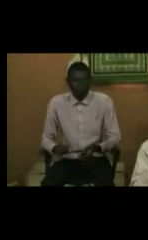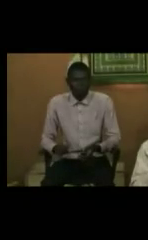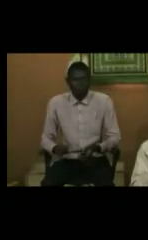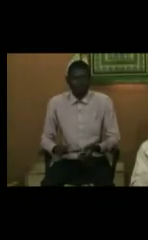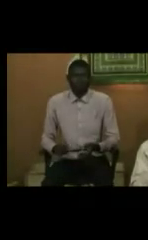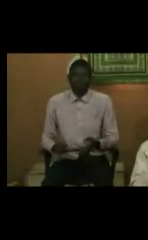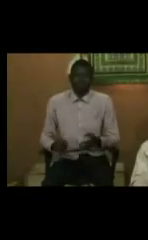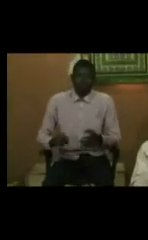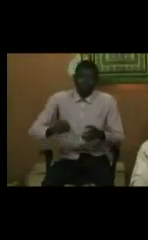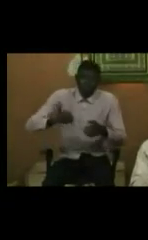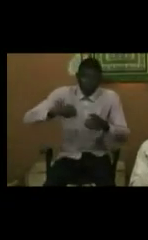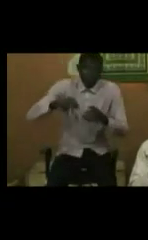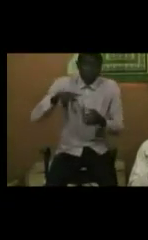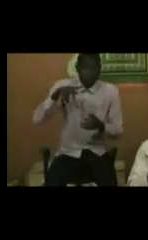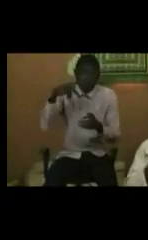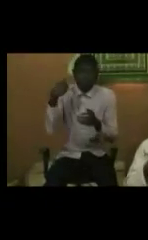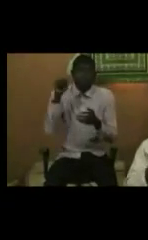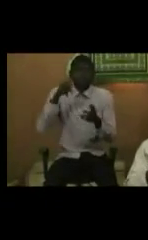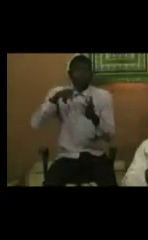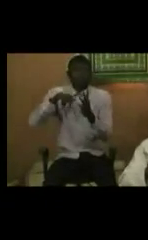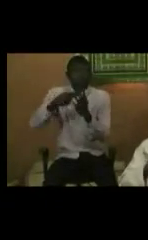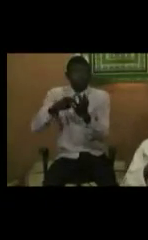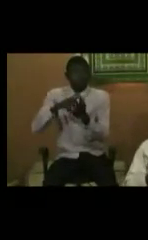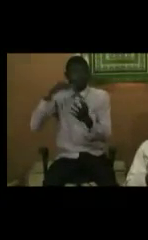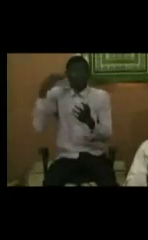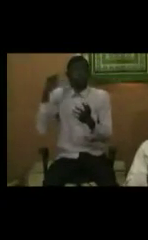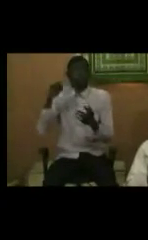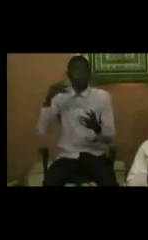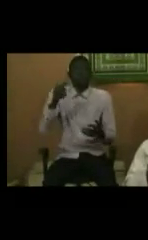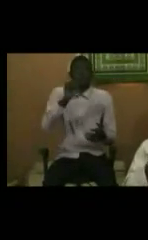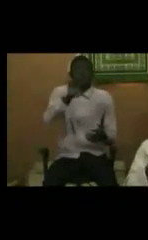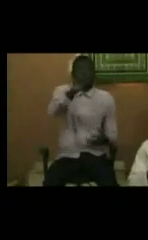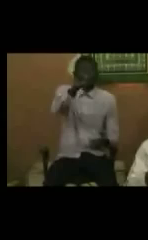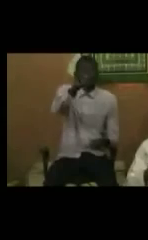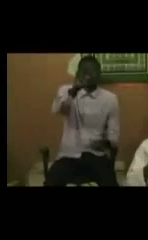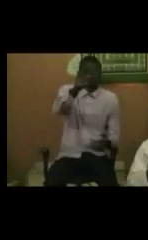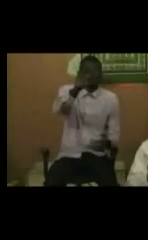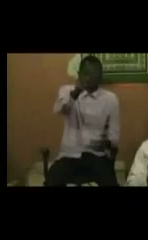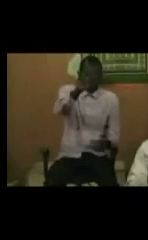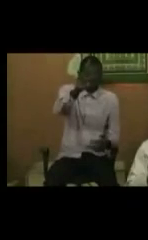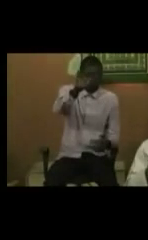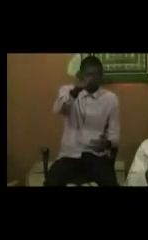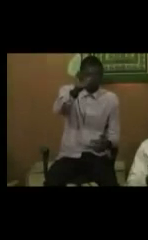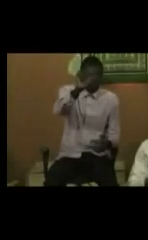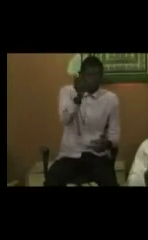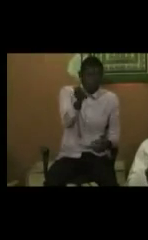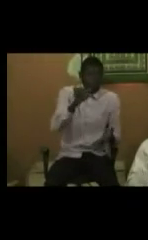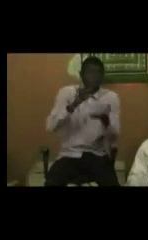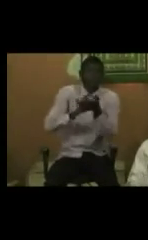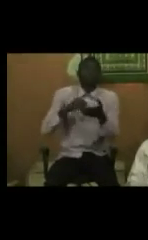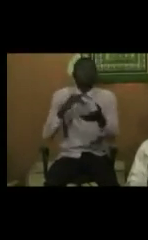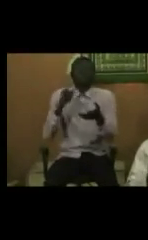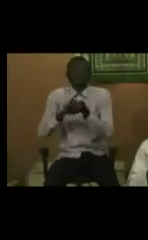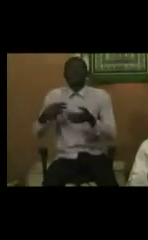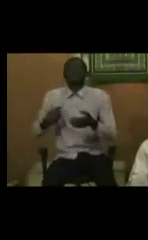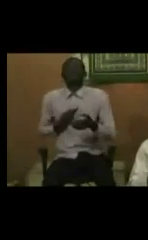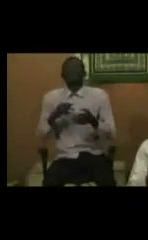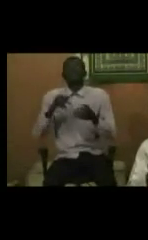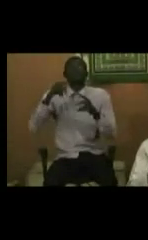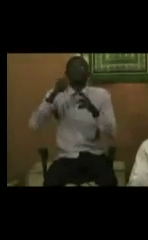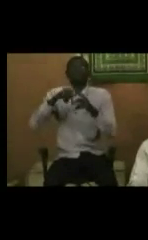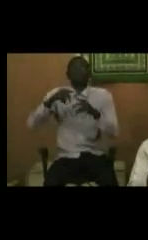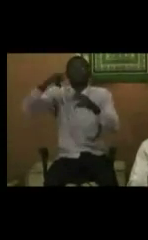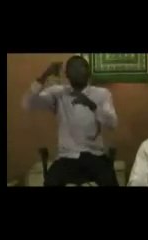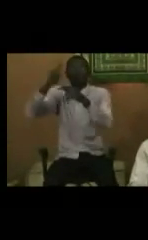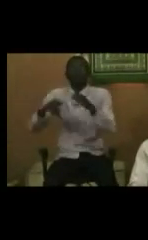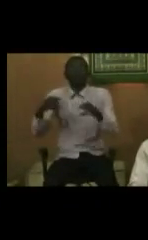ontuma sipe ka gudaju igerun kuru idiroku lori rin ajo